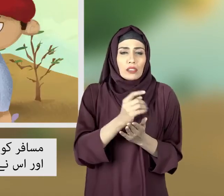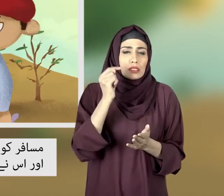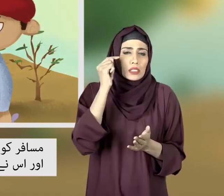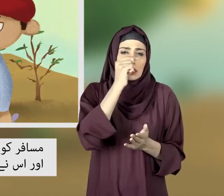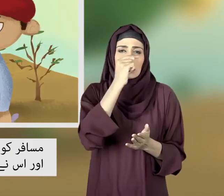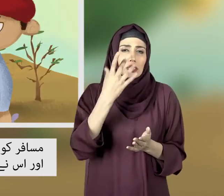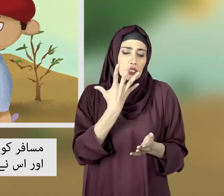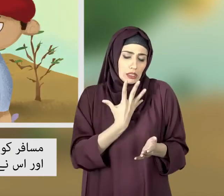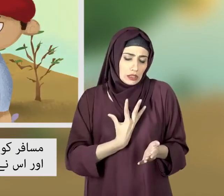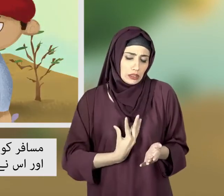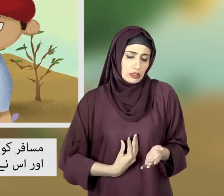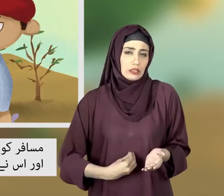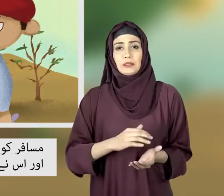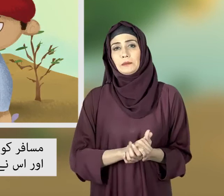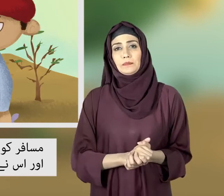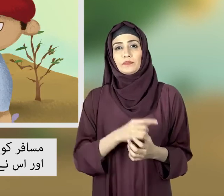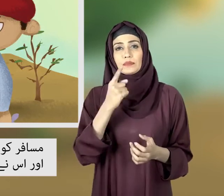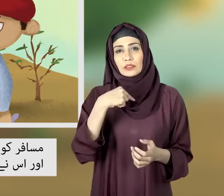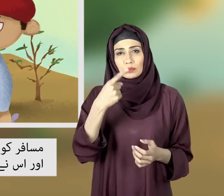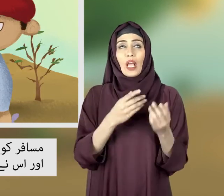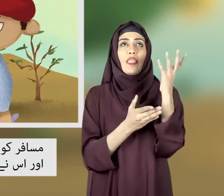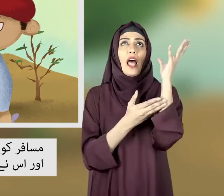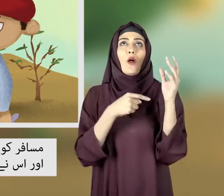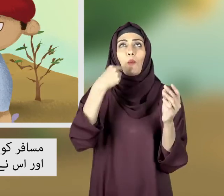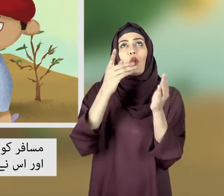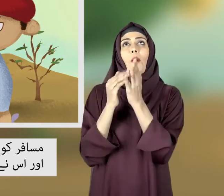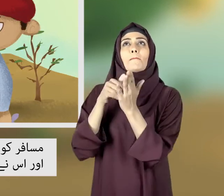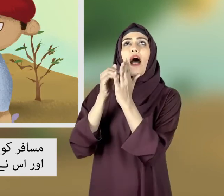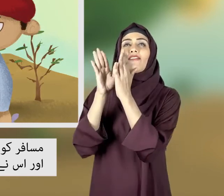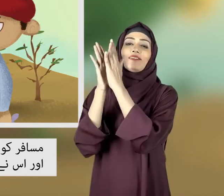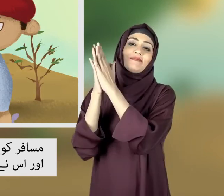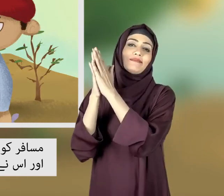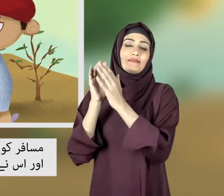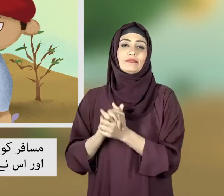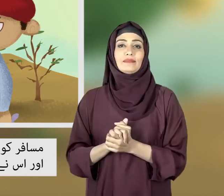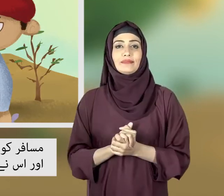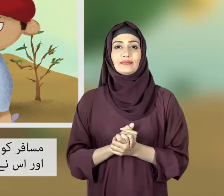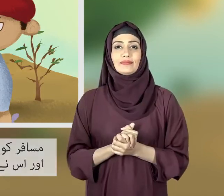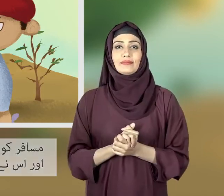مسافر کو یہ سب باتیں سن کر بہت افسوس ہوا اور اس نے درخ سے معافی مانگ لی